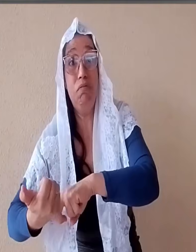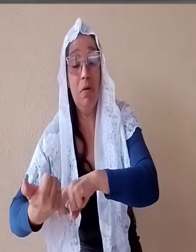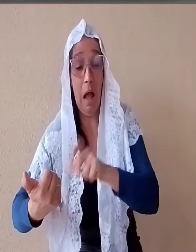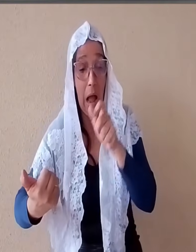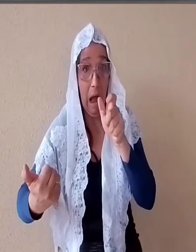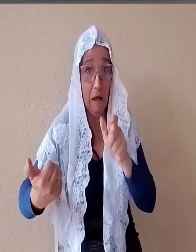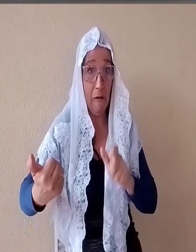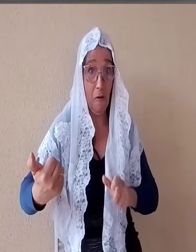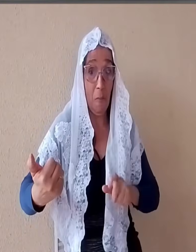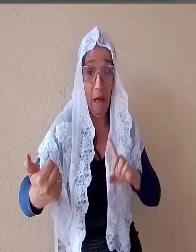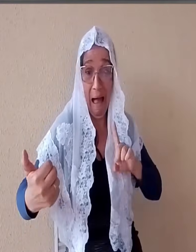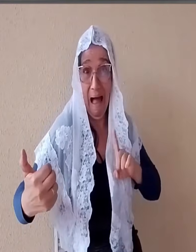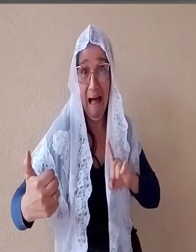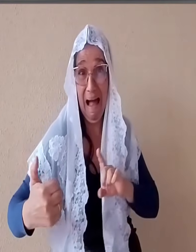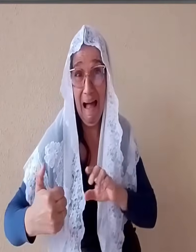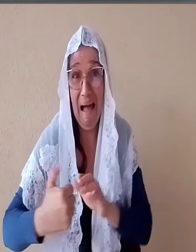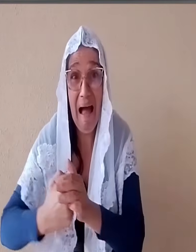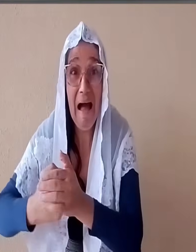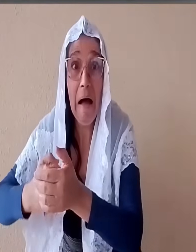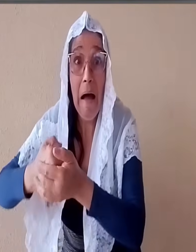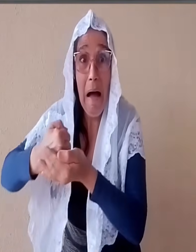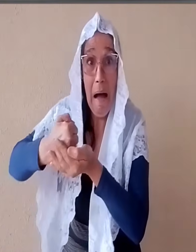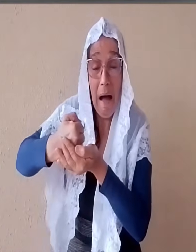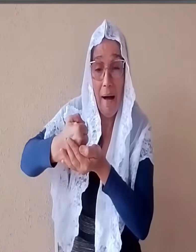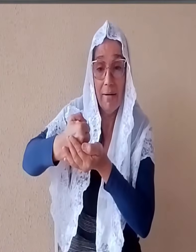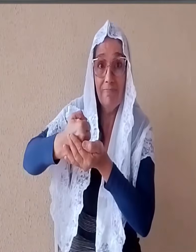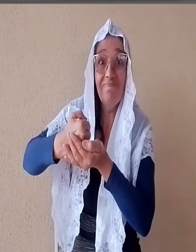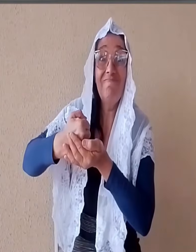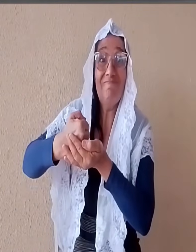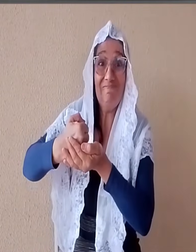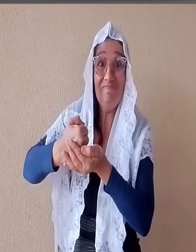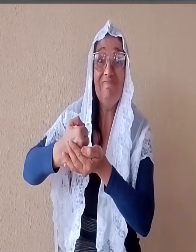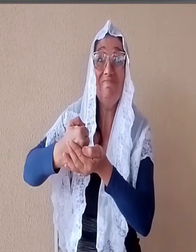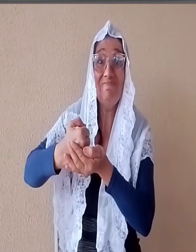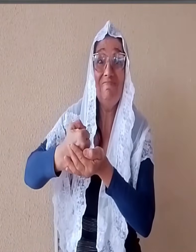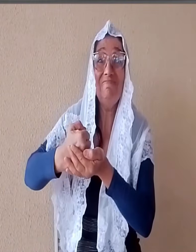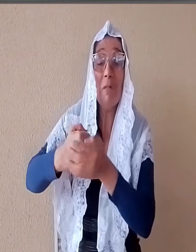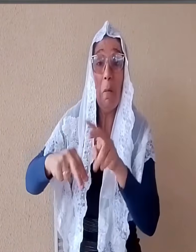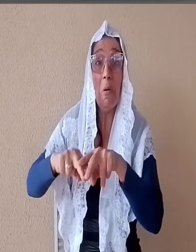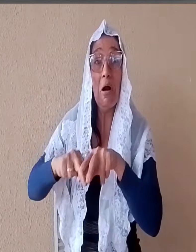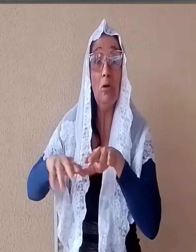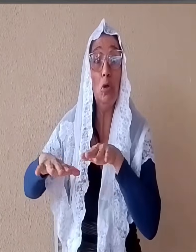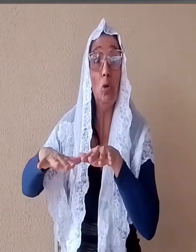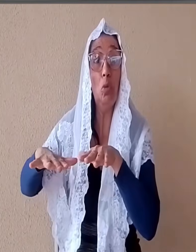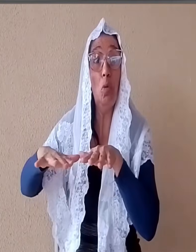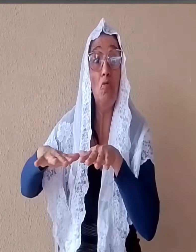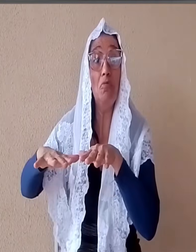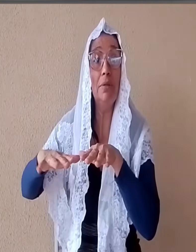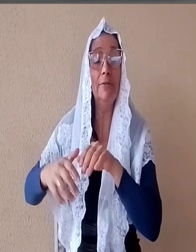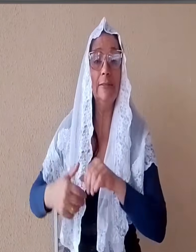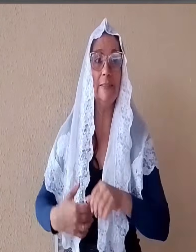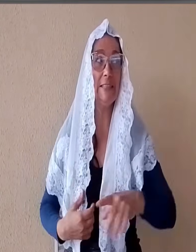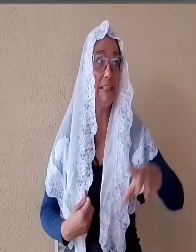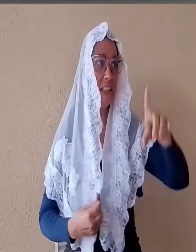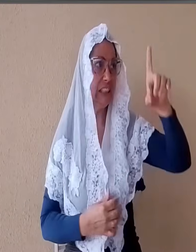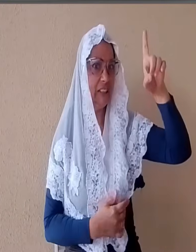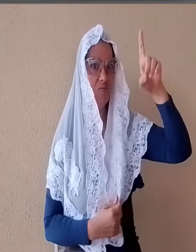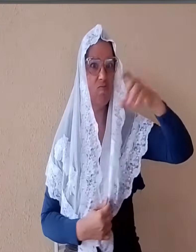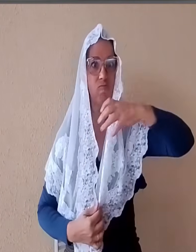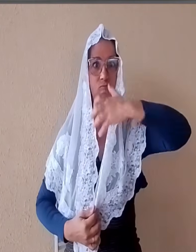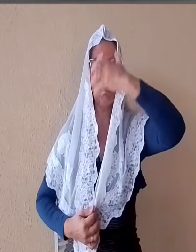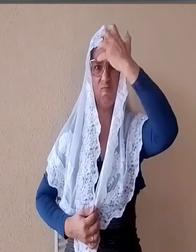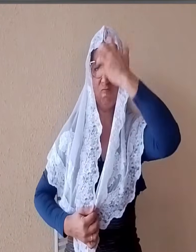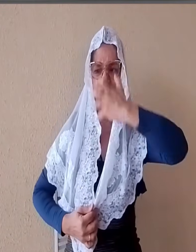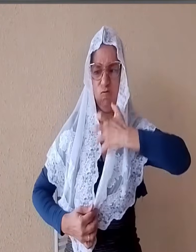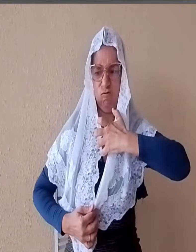porque os bois a deixavam pender. Então a ira do Senhor se acendeu contra Uzá, e Deus o